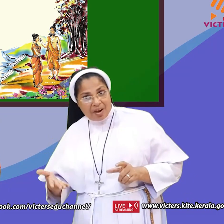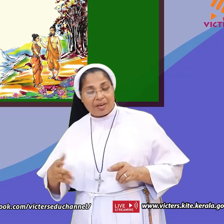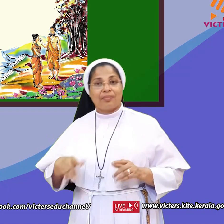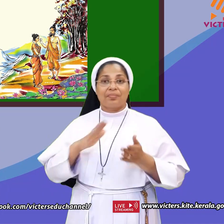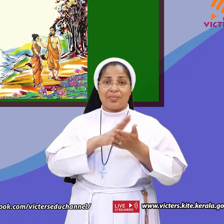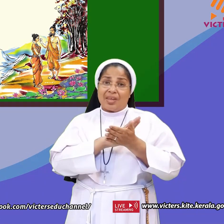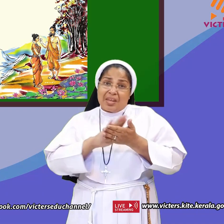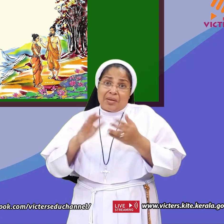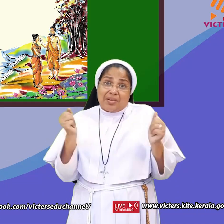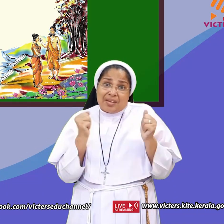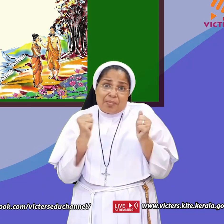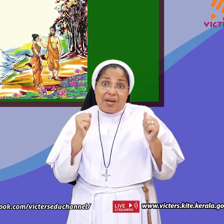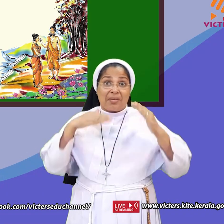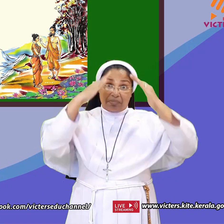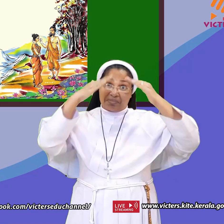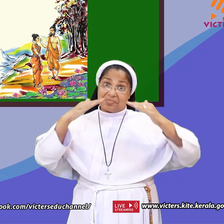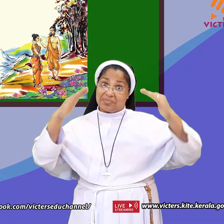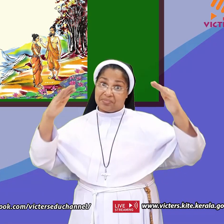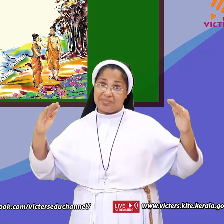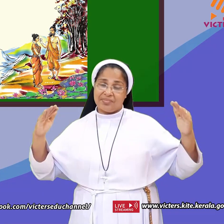ഹിമാലയത്തിൽ വെച്ച്